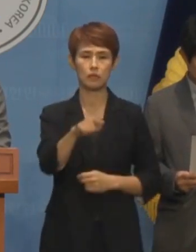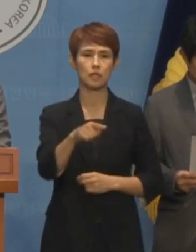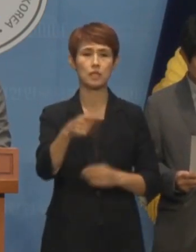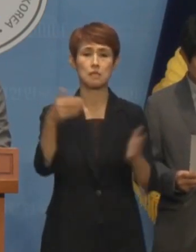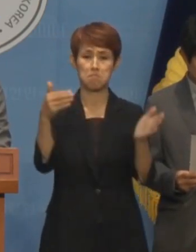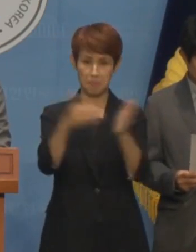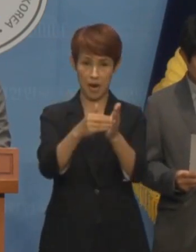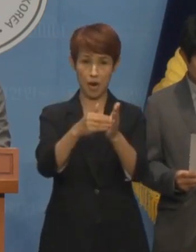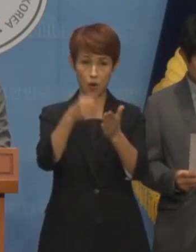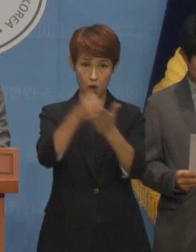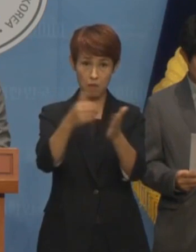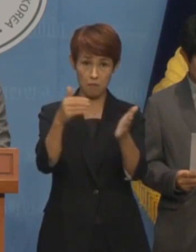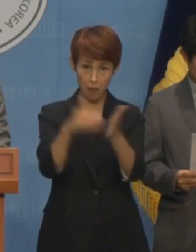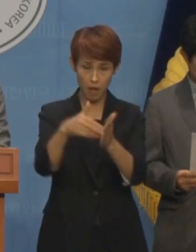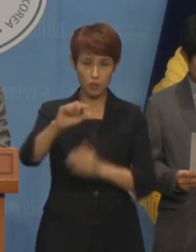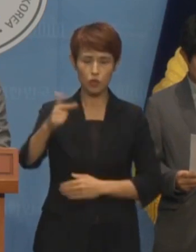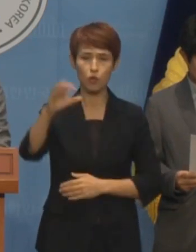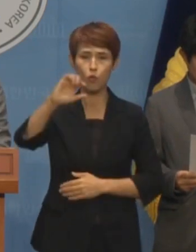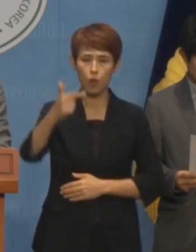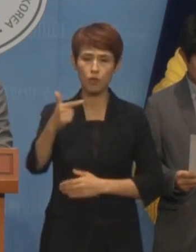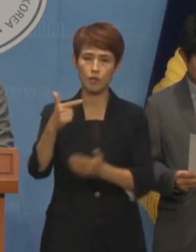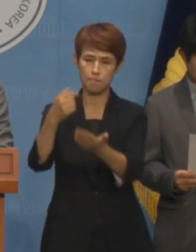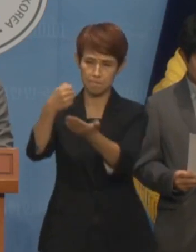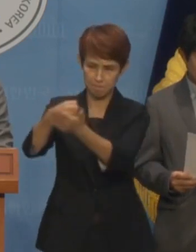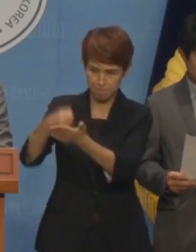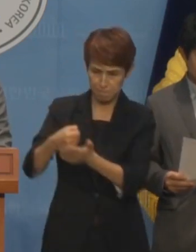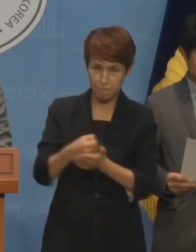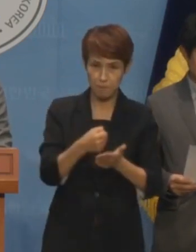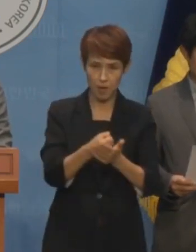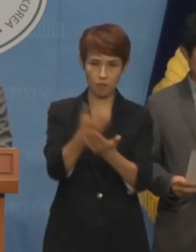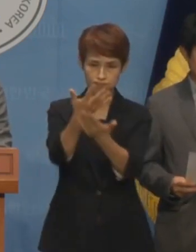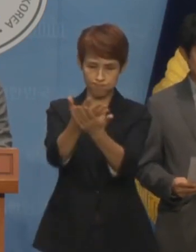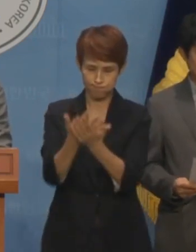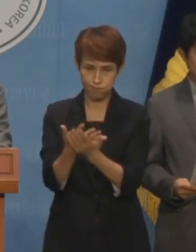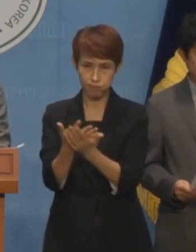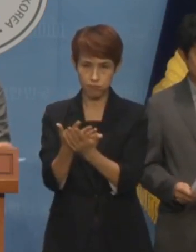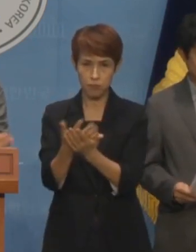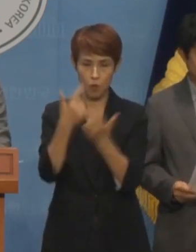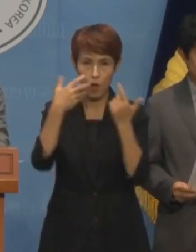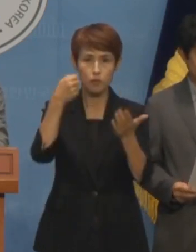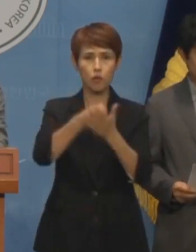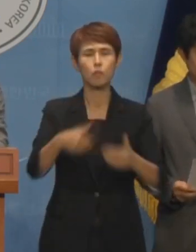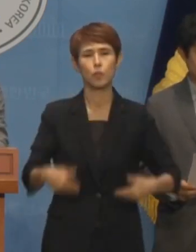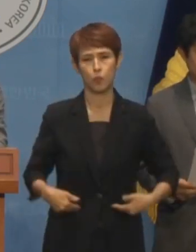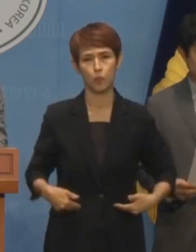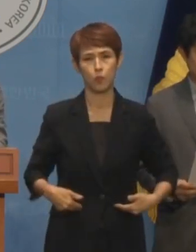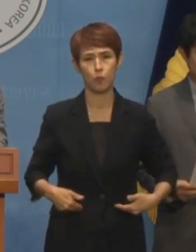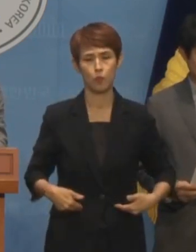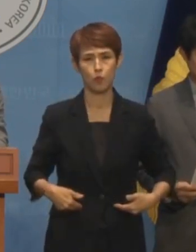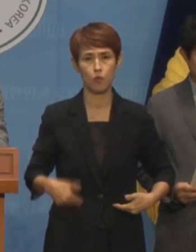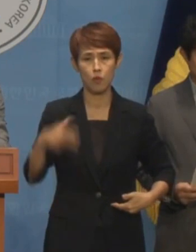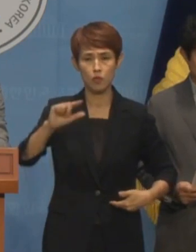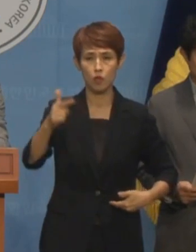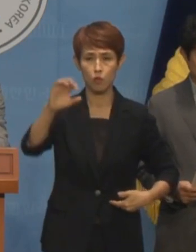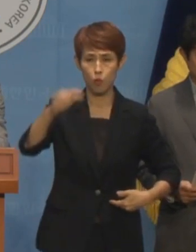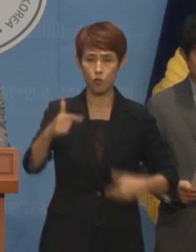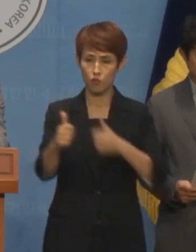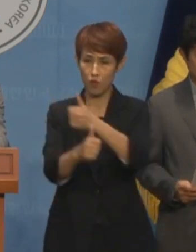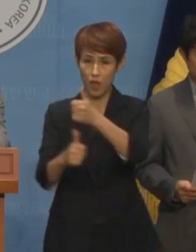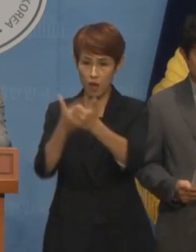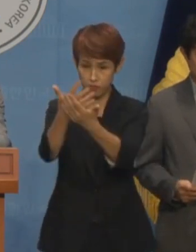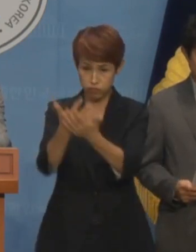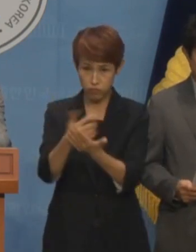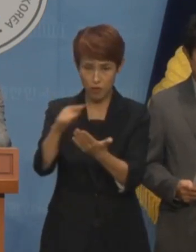결정했으면 전원위원회 의결을 통해 의결서를 확정 지어야 합니다. 전원위원회